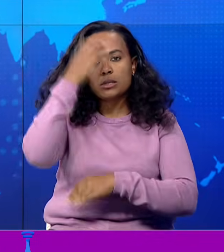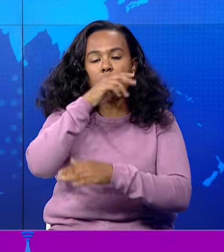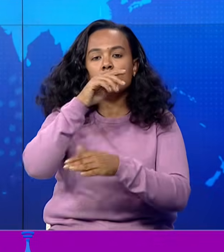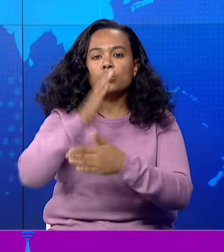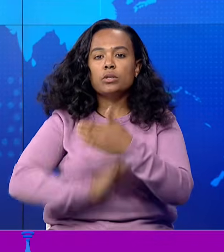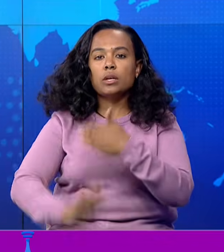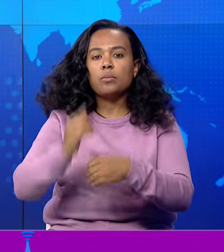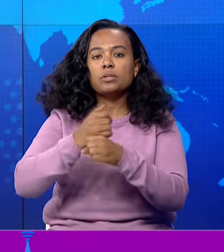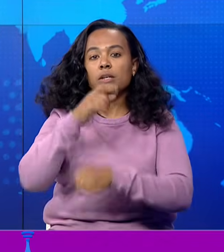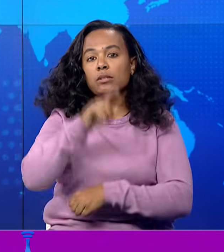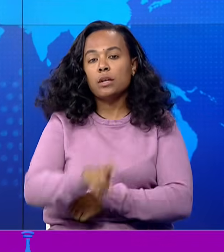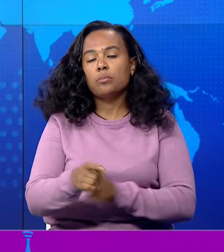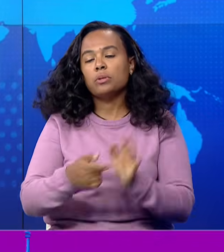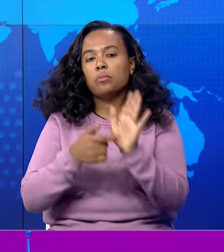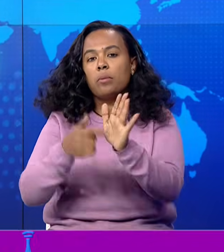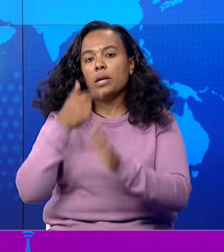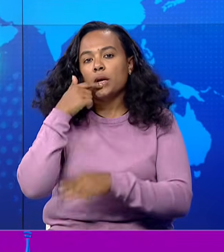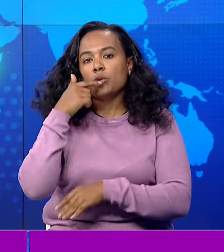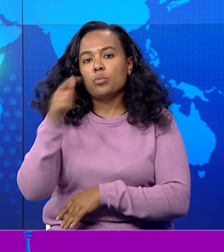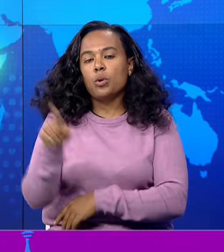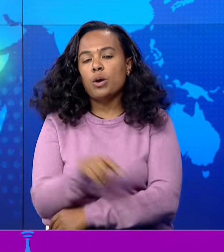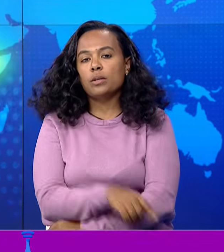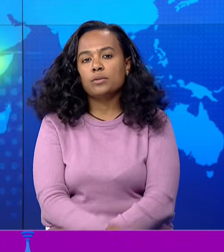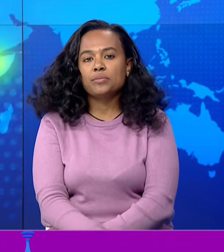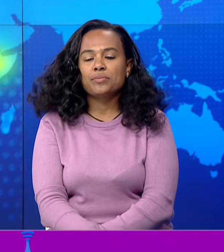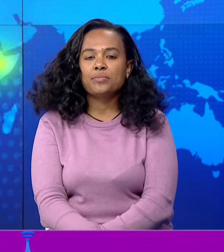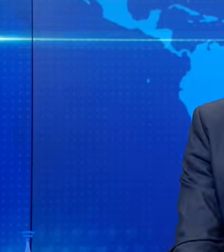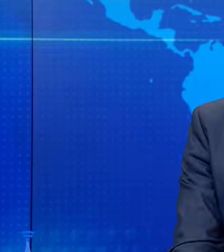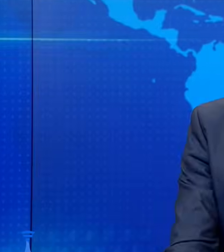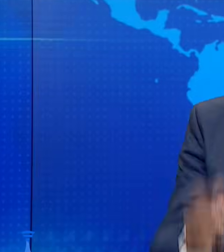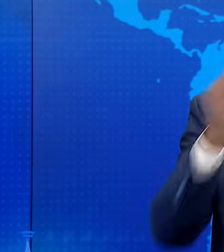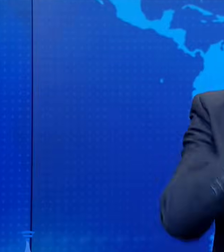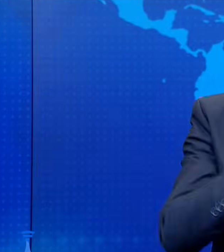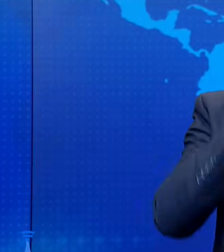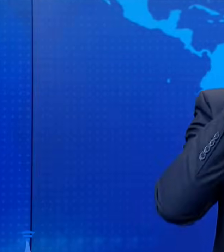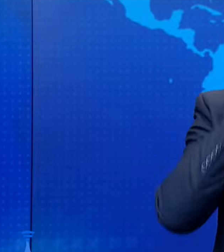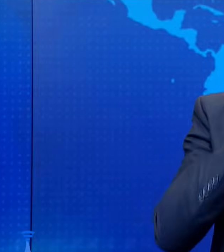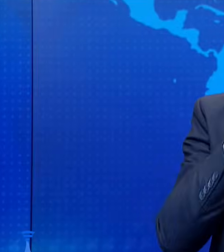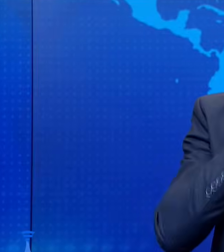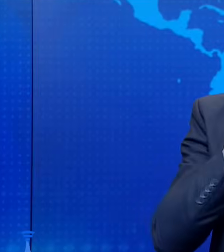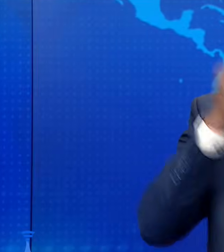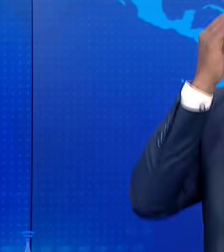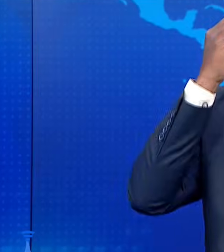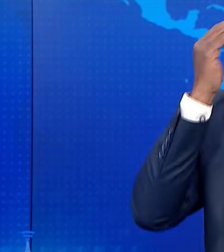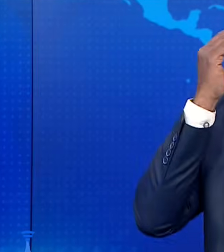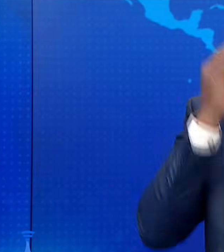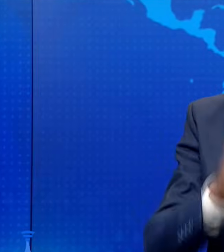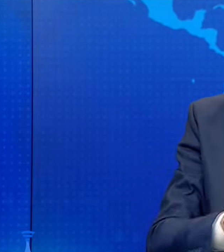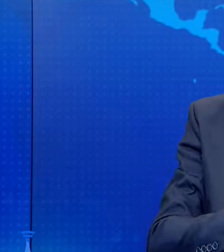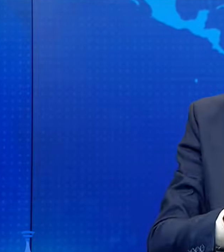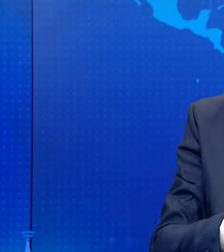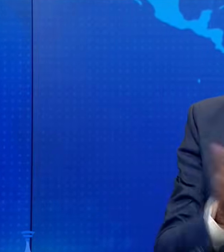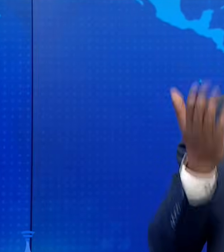ላይ መስራት እንዳለበት የሚያመላክት ነው ብለውታል። የኢትዮጵያ አርቲፊሻል